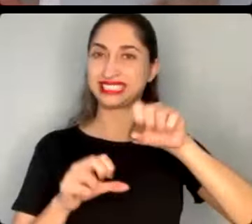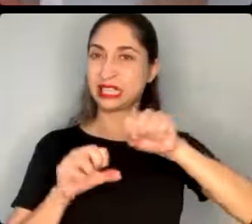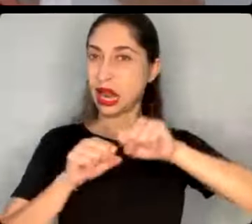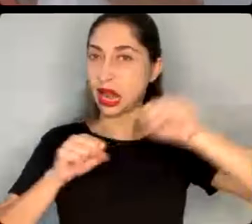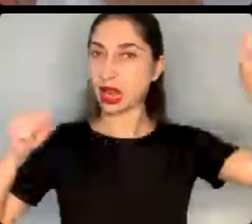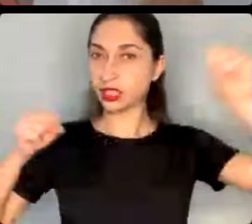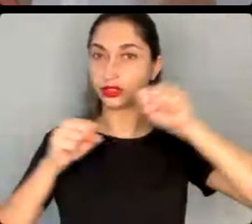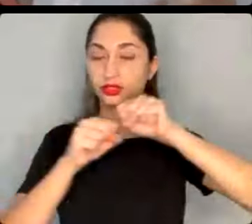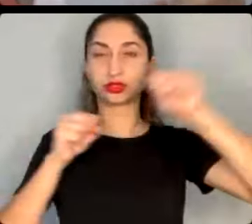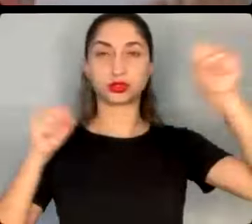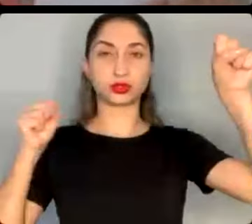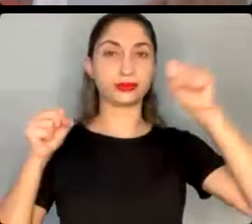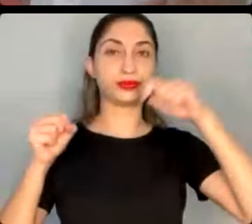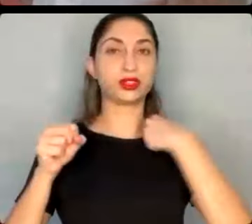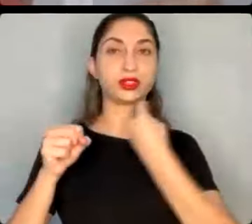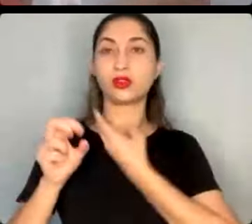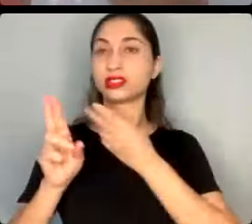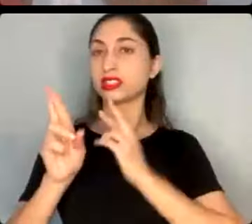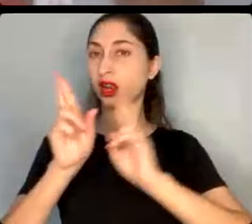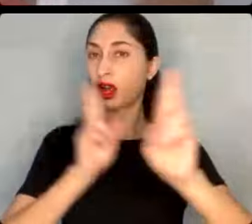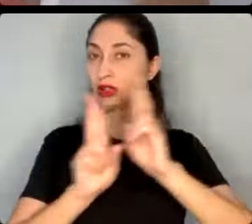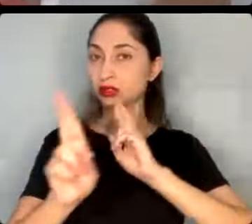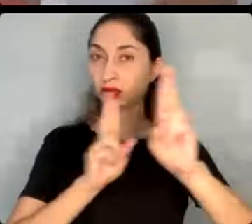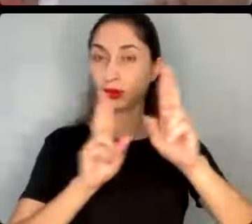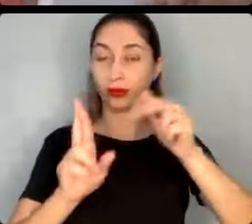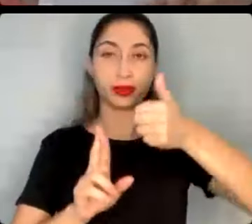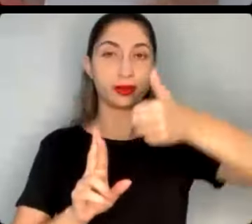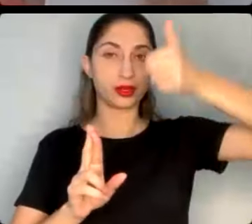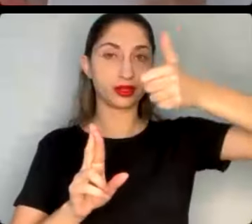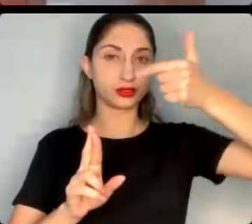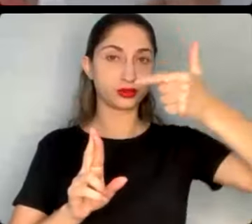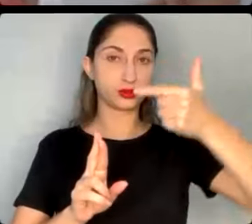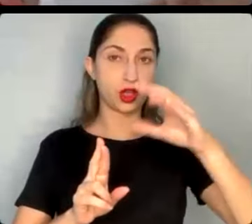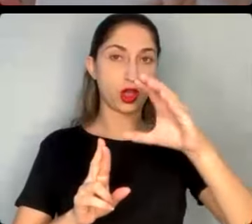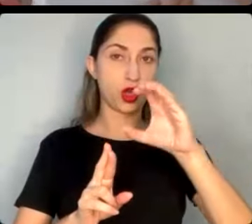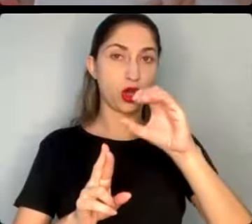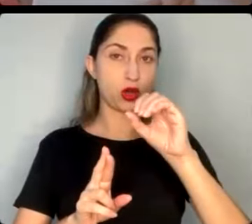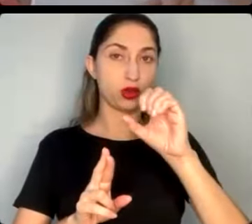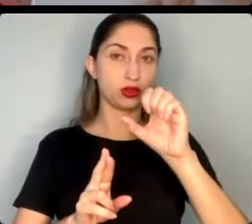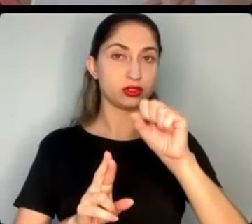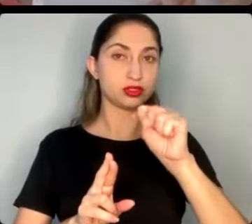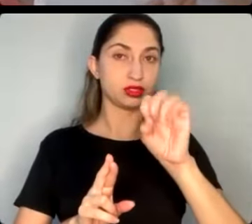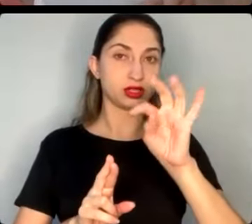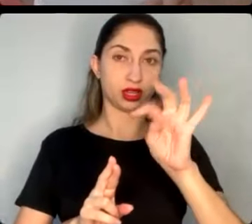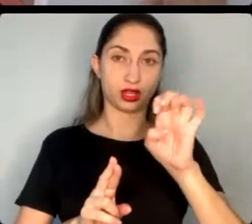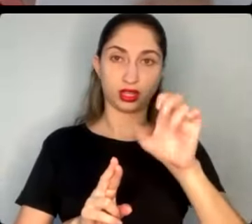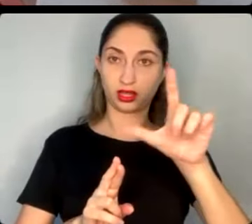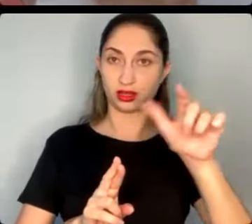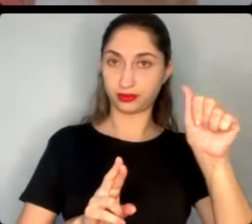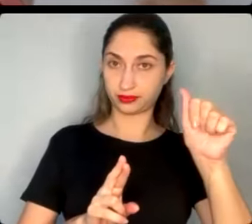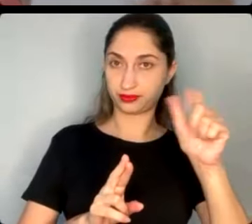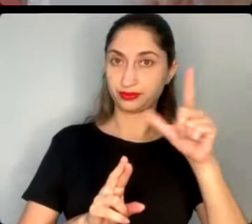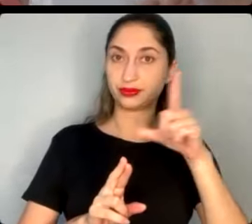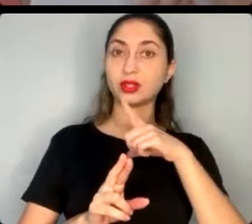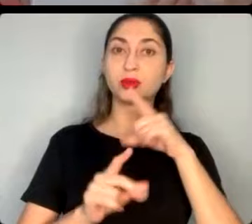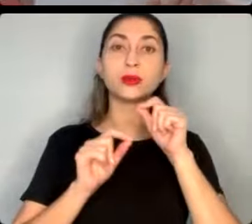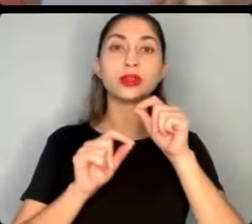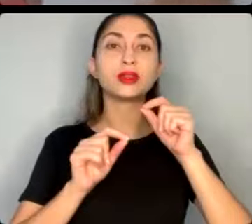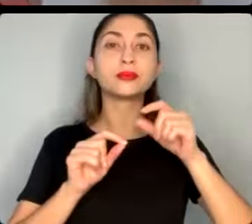da primeira costela. Lembra que eu comentei? A primeira e a segunda costela são importantes, porque aqui é onde vem